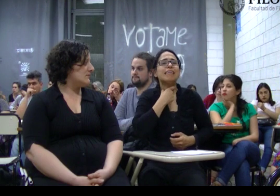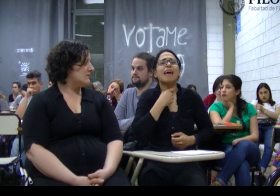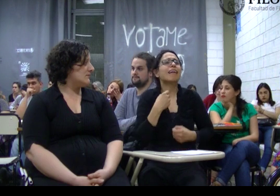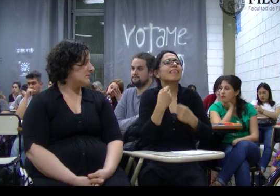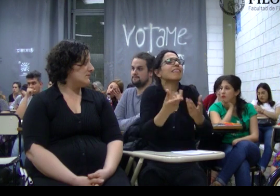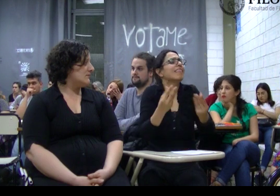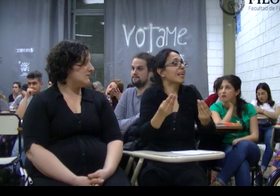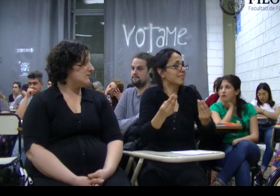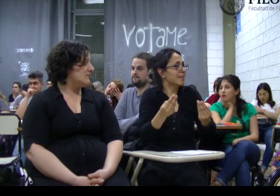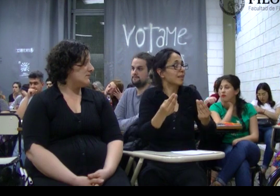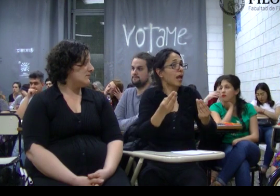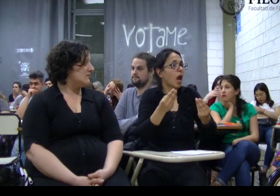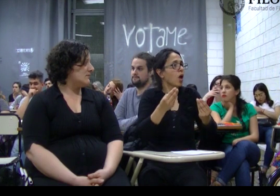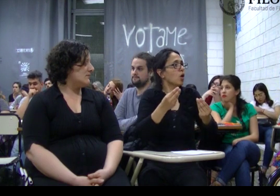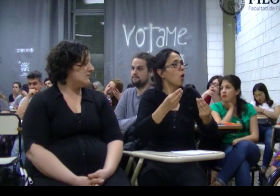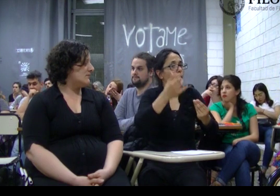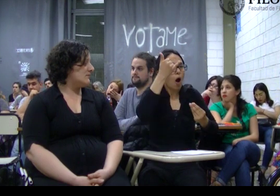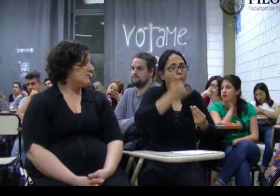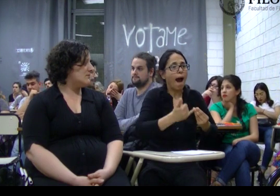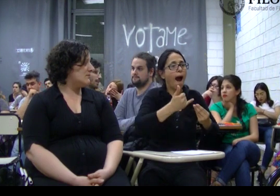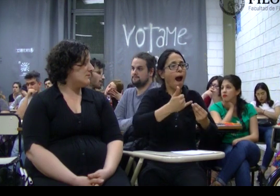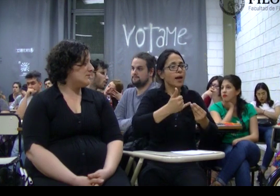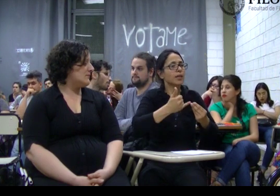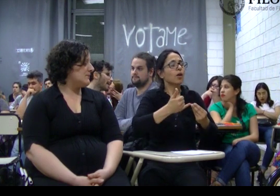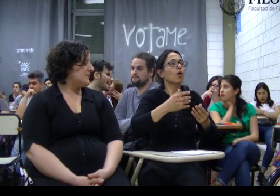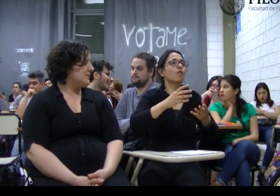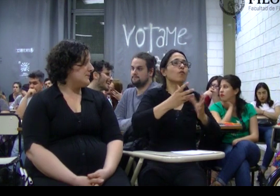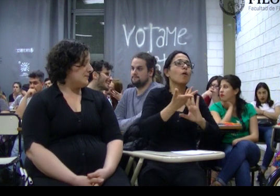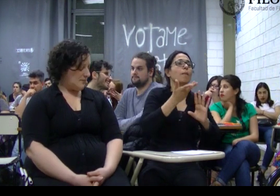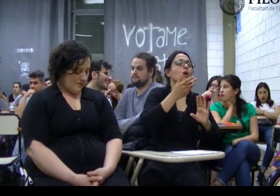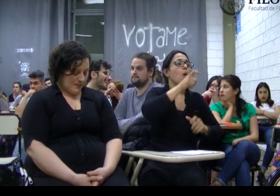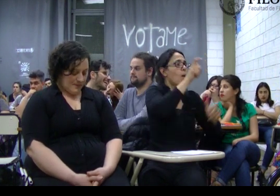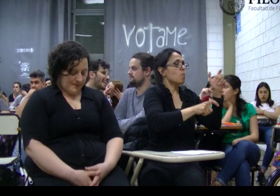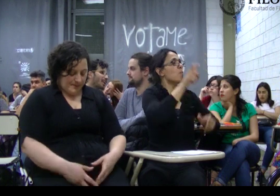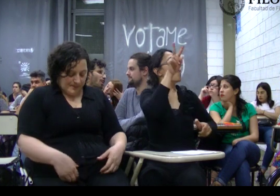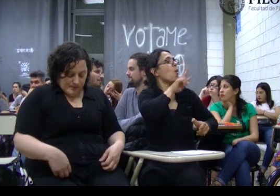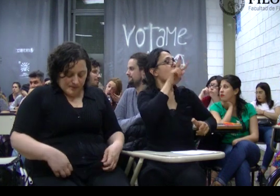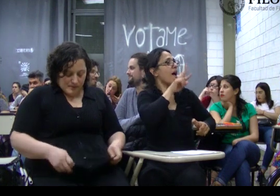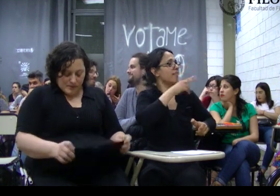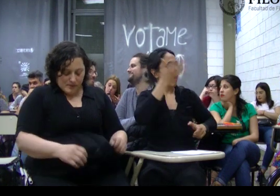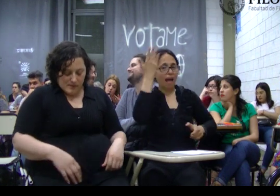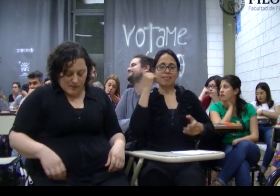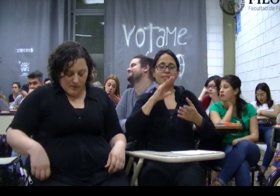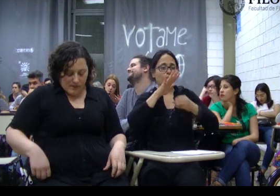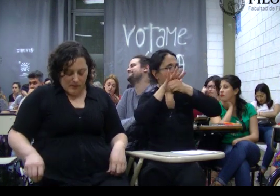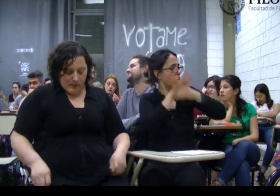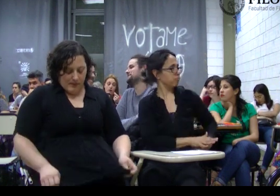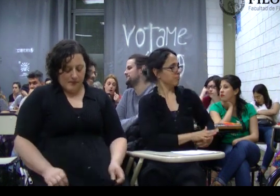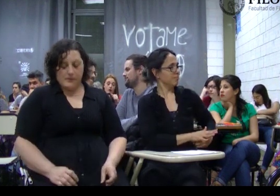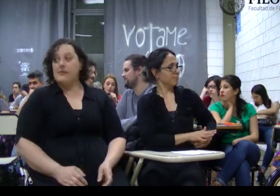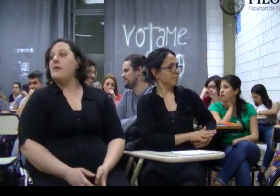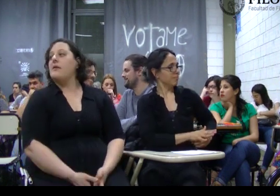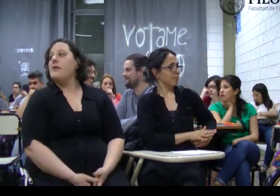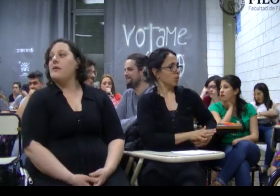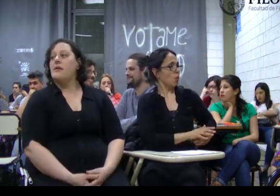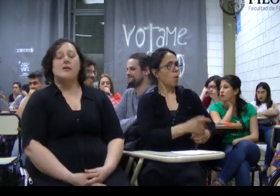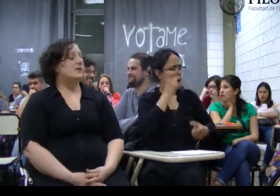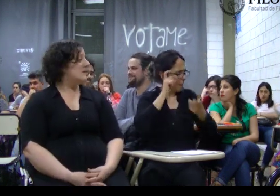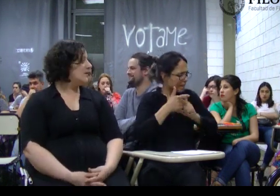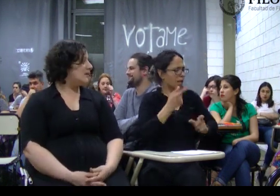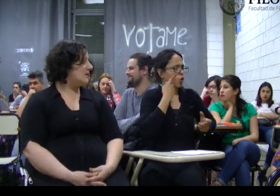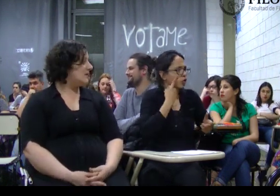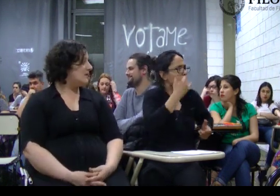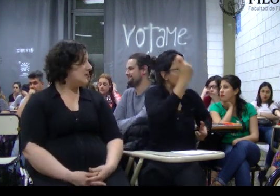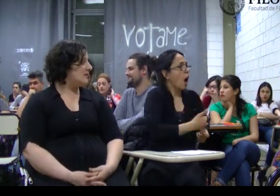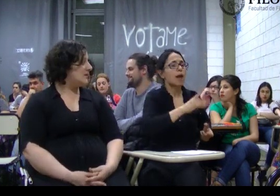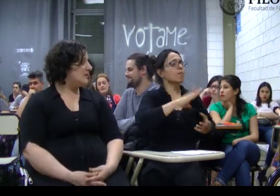que han sido históricamente marginadas, ¿no? Las voces de personas que no éramos ese sujeto epistémico, desde nuestras experiencias,